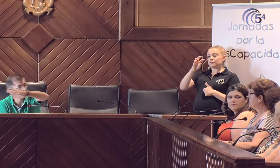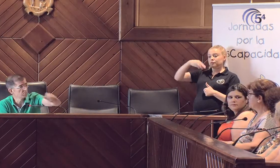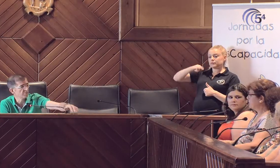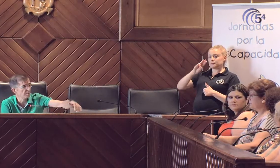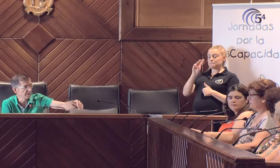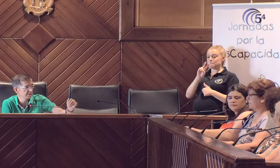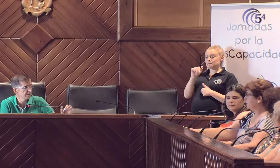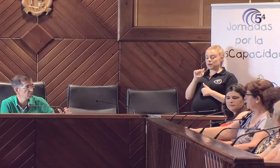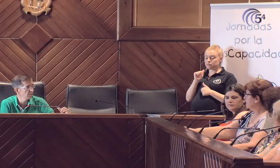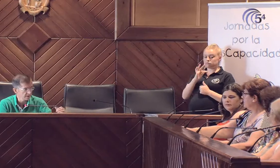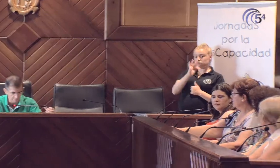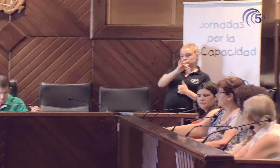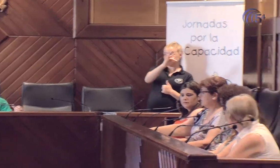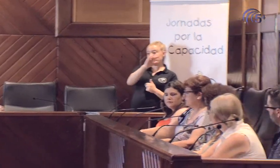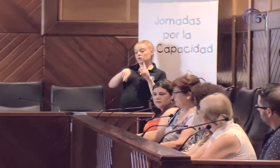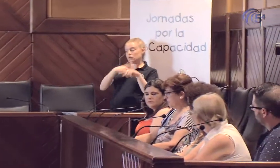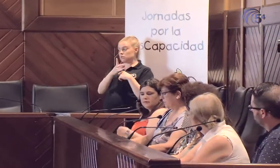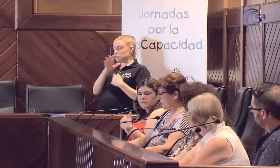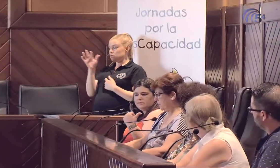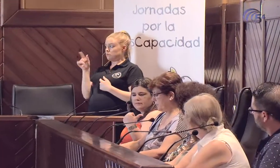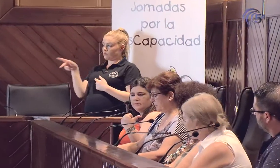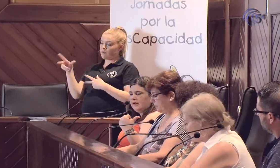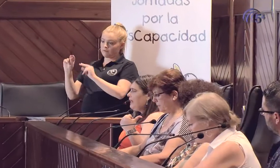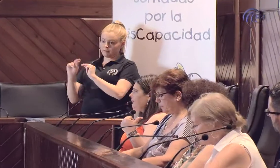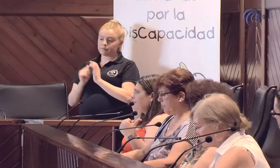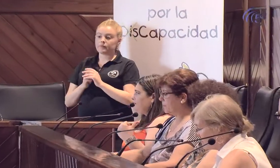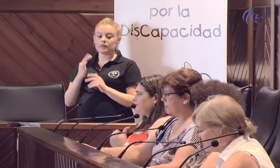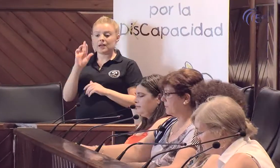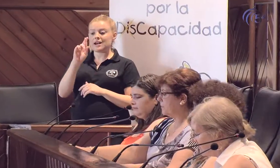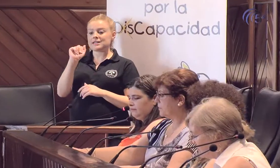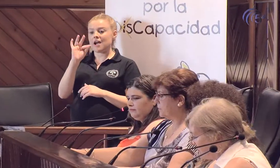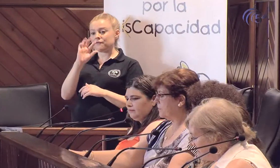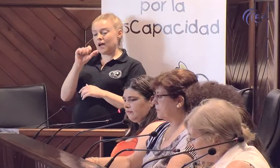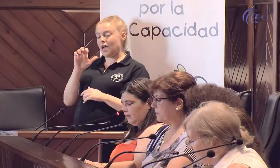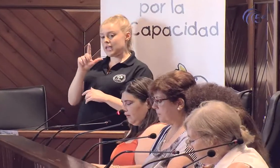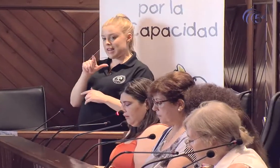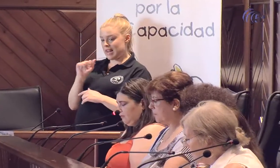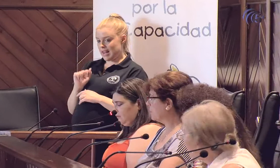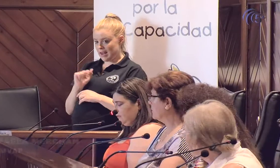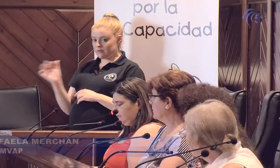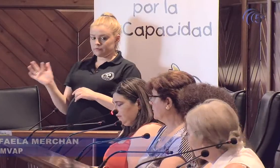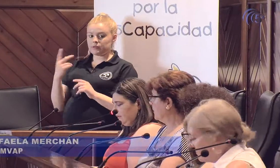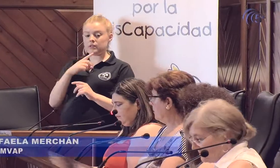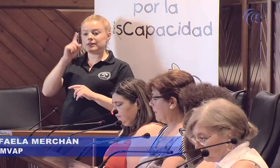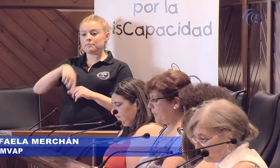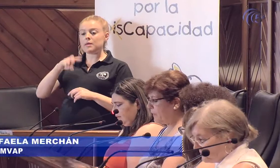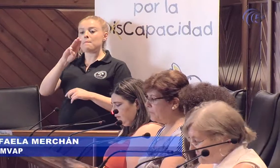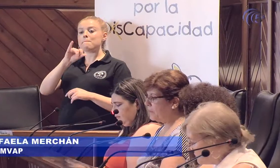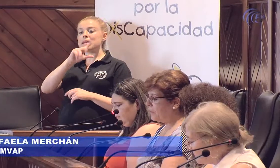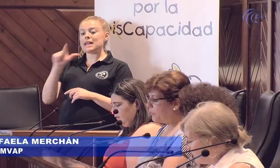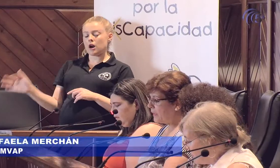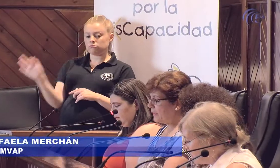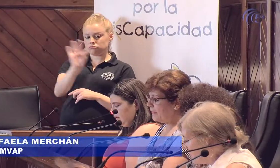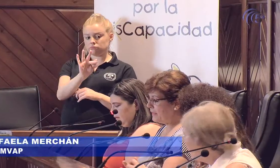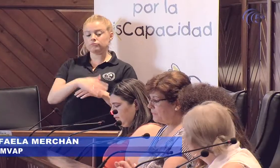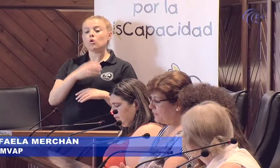acabamos aquí por su también. Así que le doy la palabra por Afembar a Rafaela Merchan y a Pilar Matoño, cuando ella quiera. Muy bien.